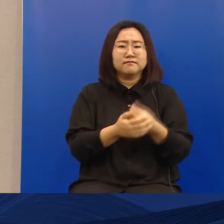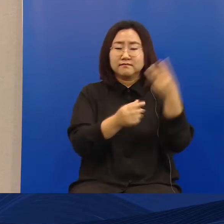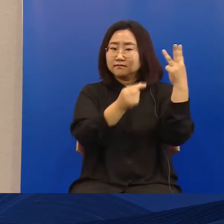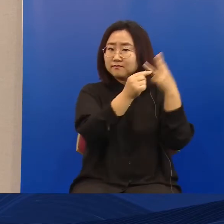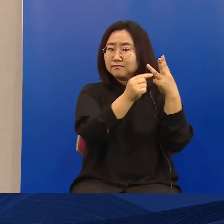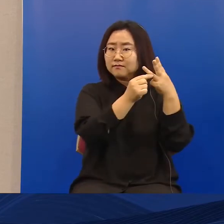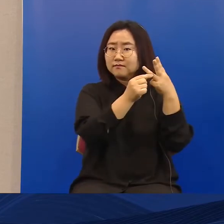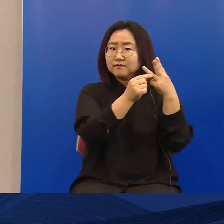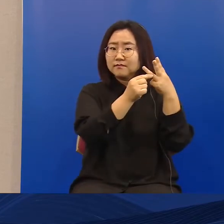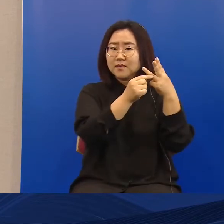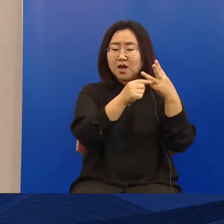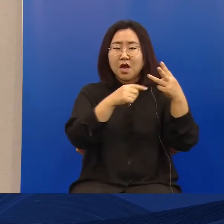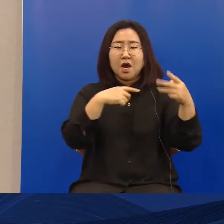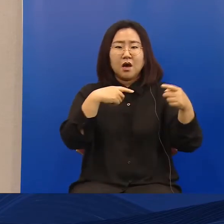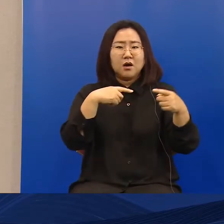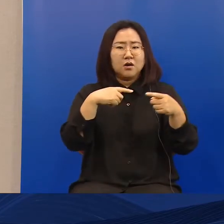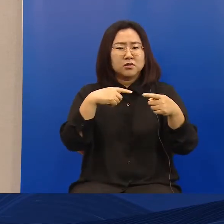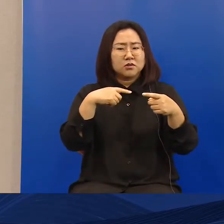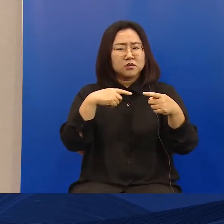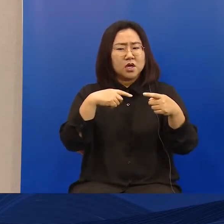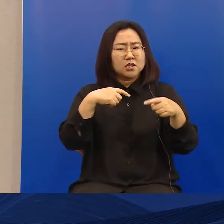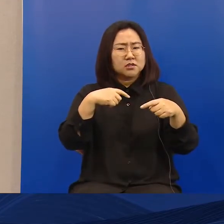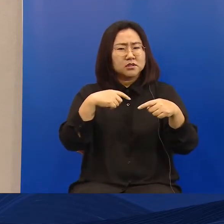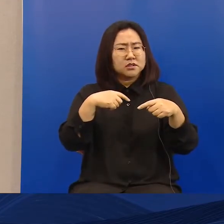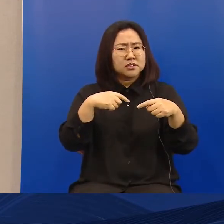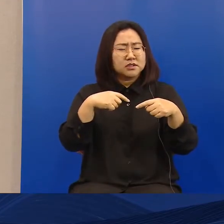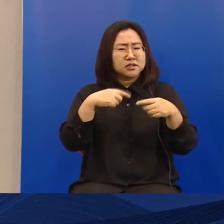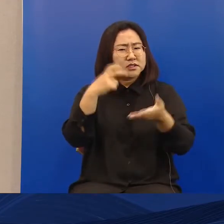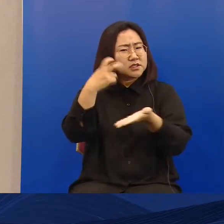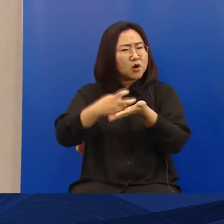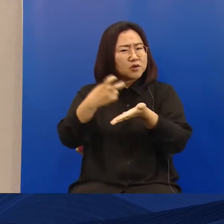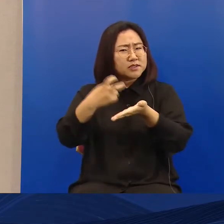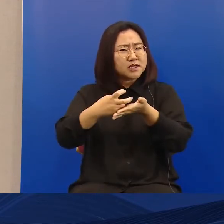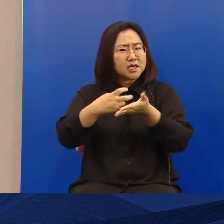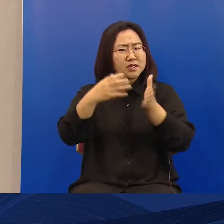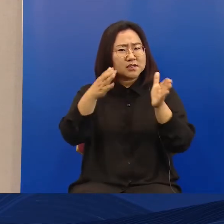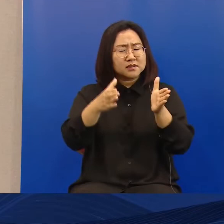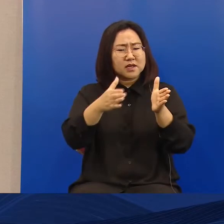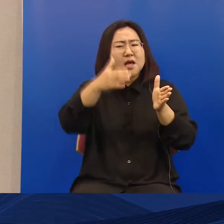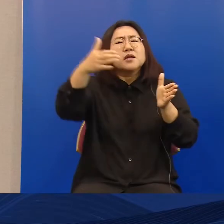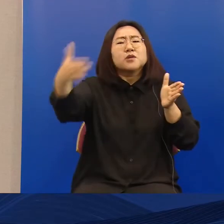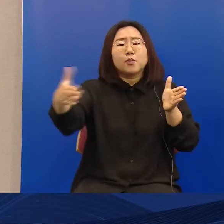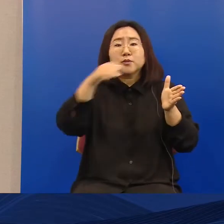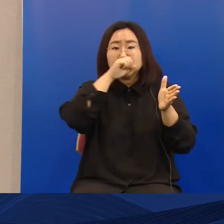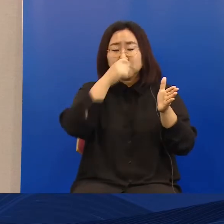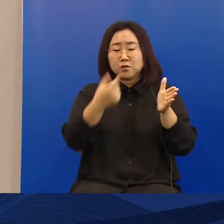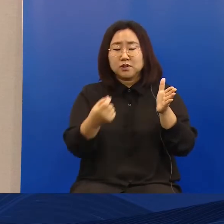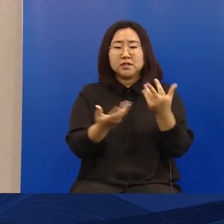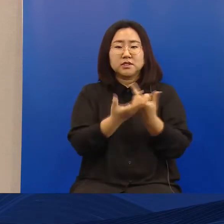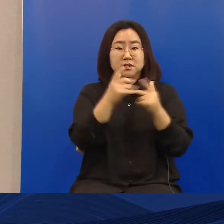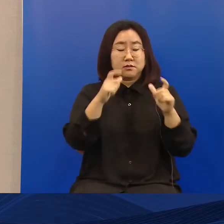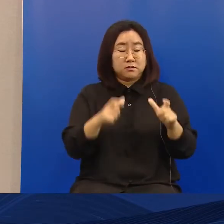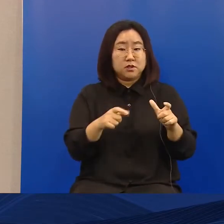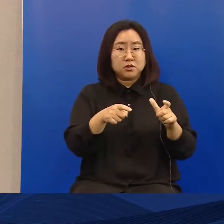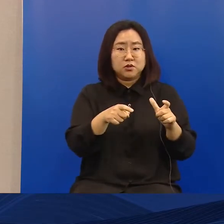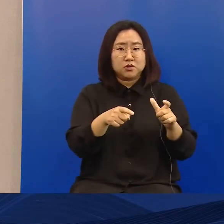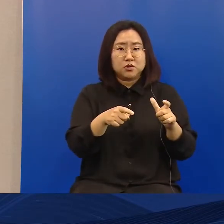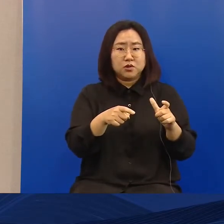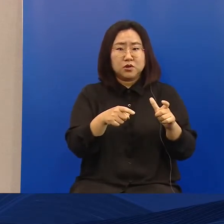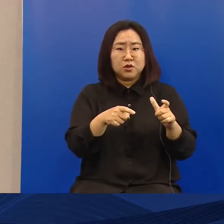세 번째는 정책의 틀을 좀 넓혀서 지금 그 제주도가 취하고 있는